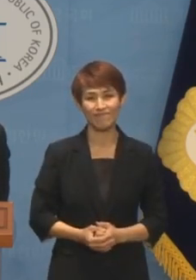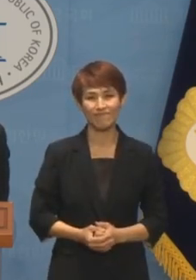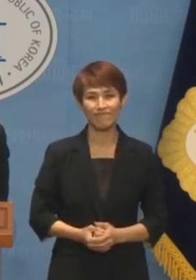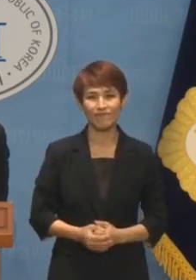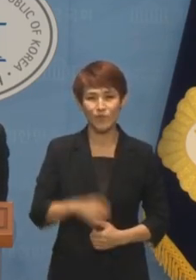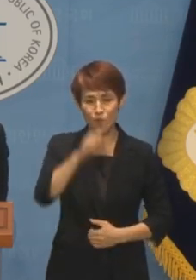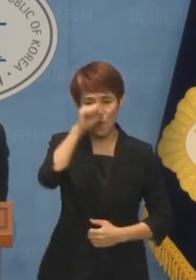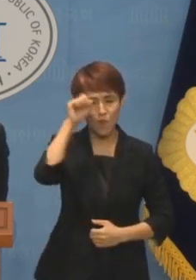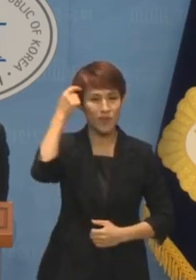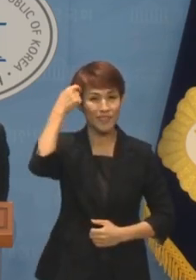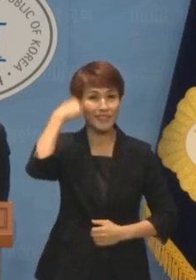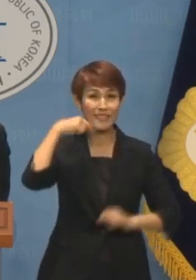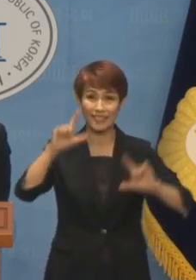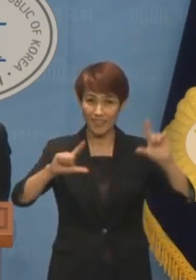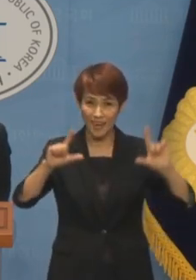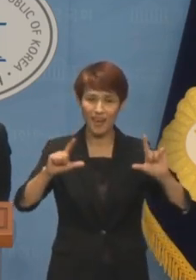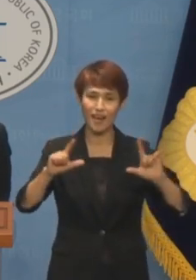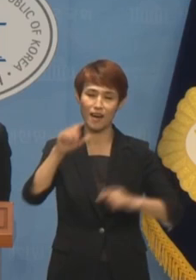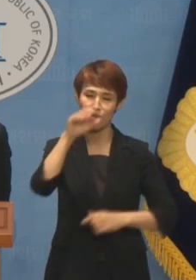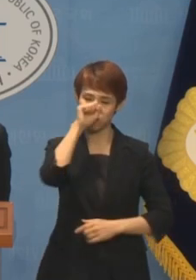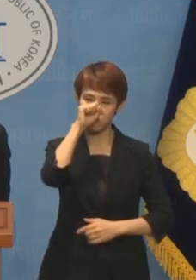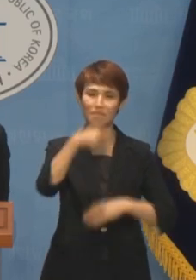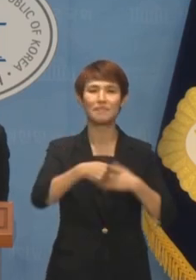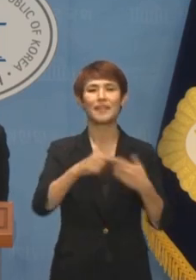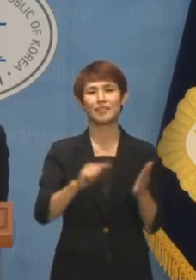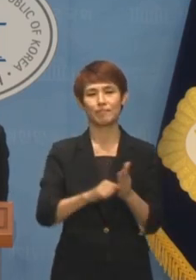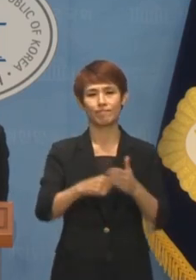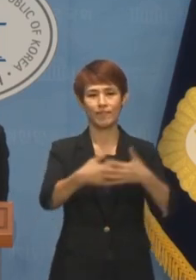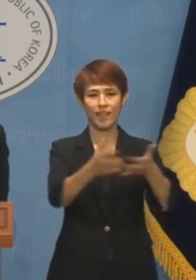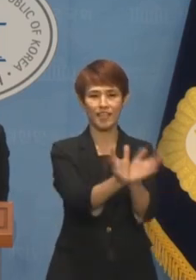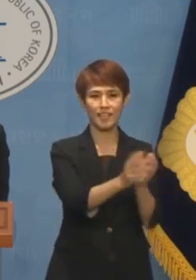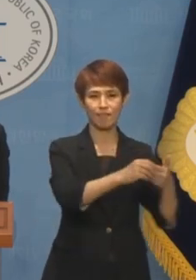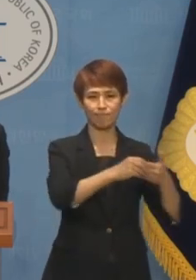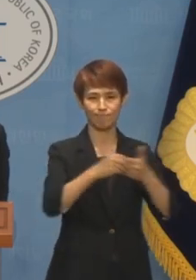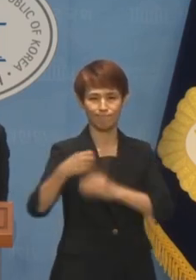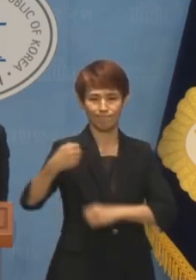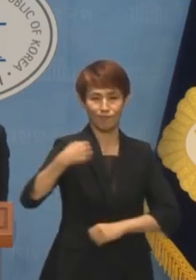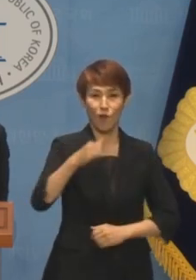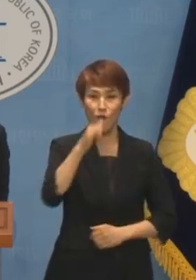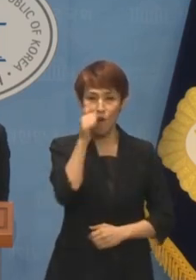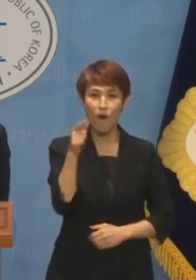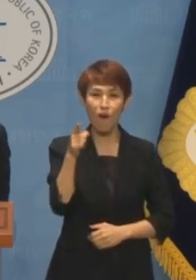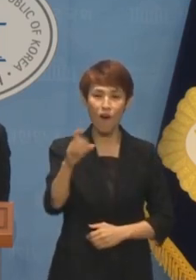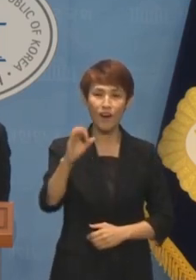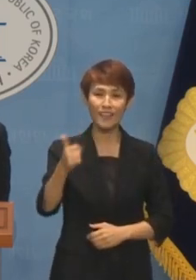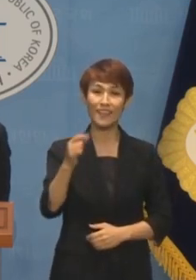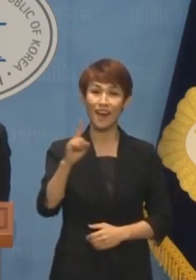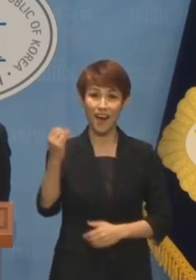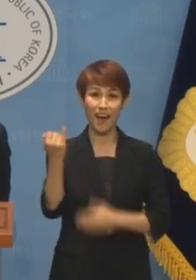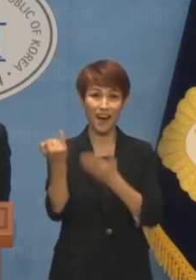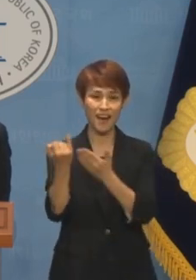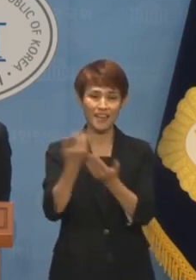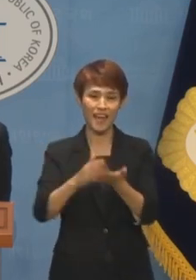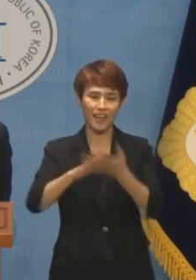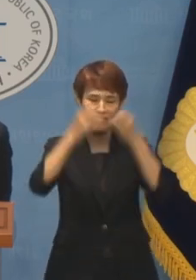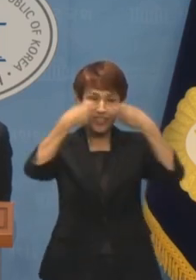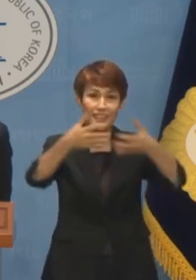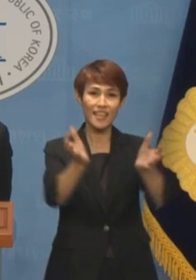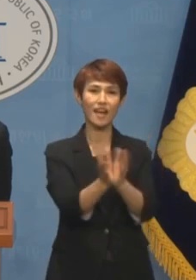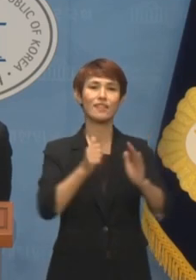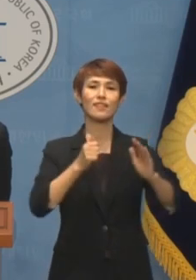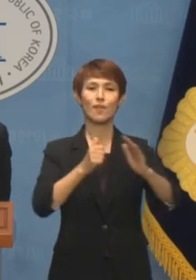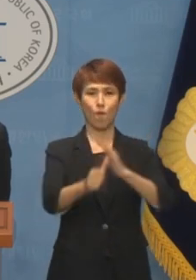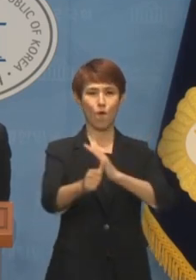좋은 인상, 훌륭한 심성, 그리고 단체를 이끌어가는 능력을 두루 갖추신 허은하 후보님을 개혁신당의